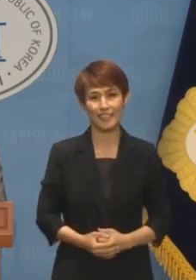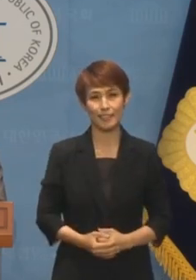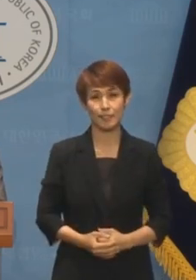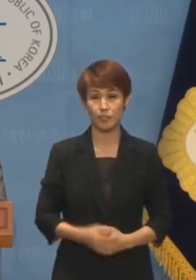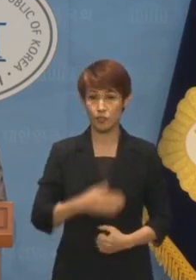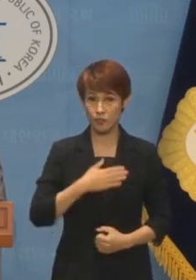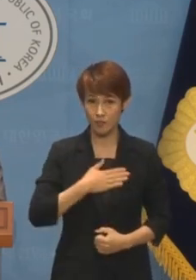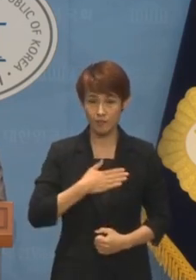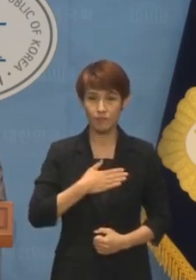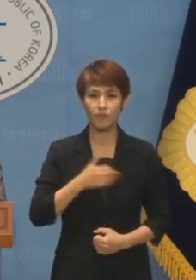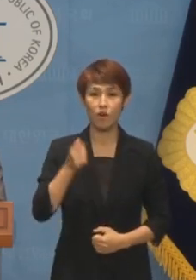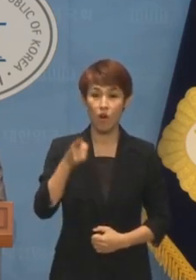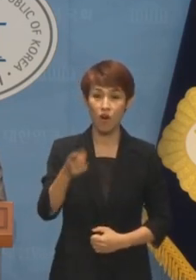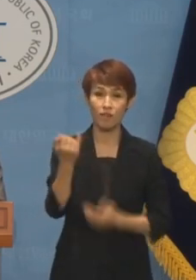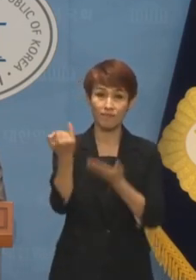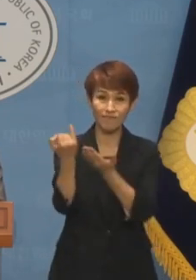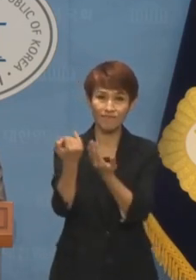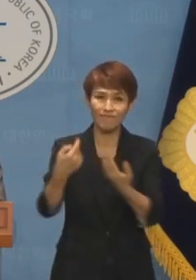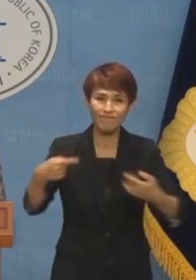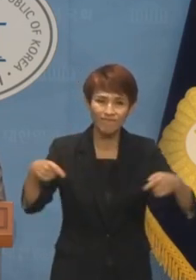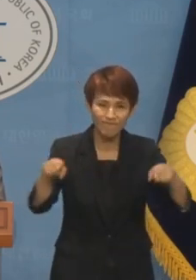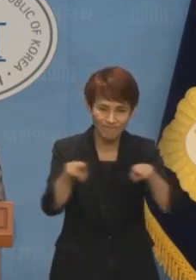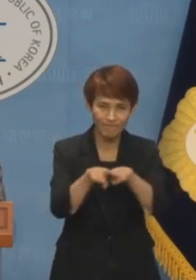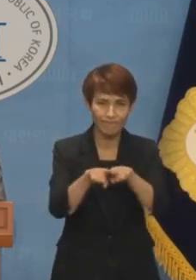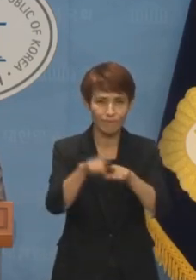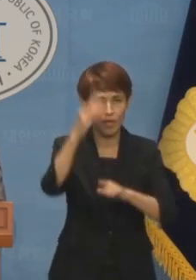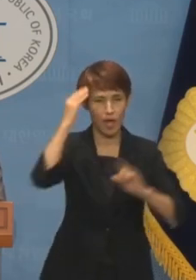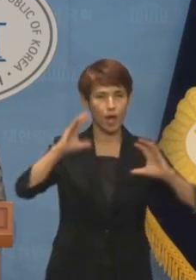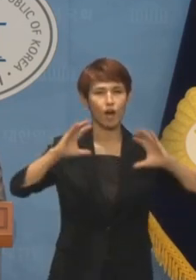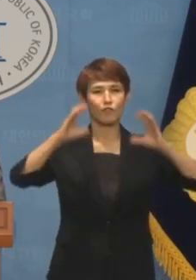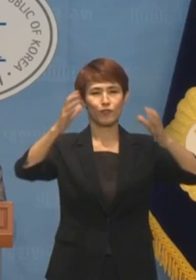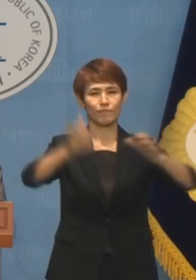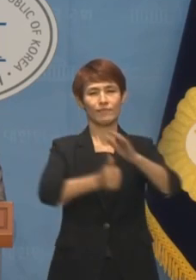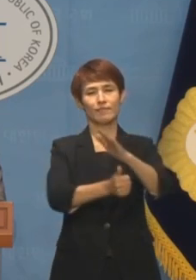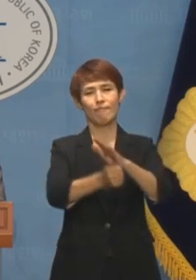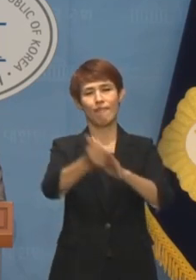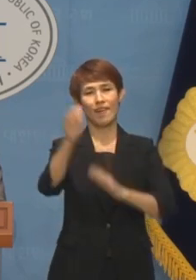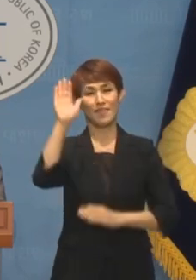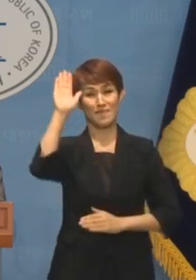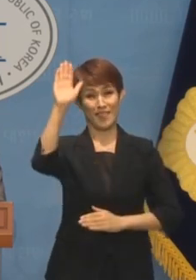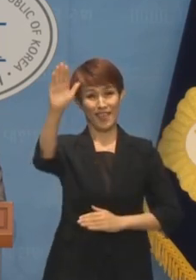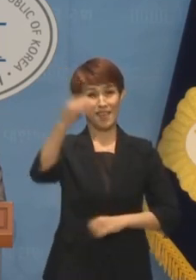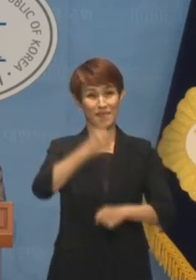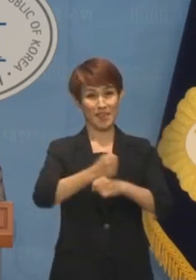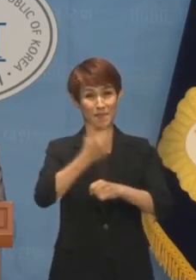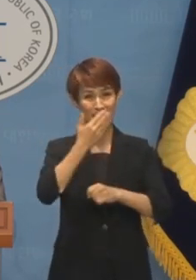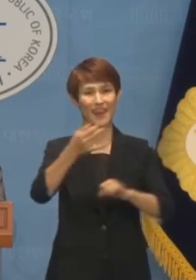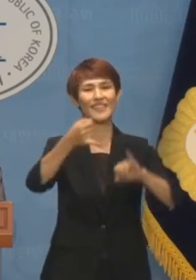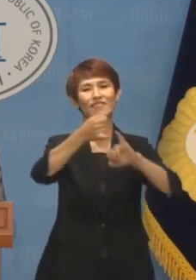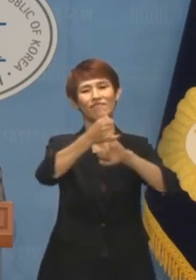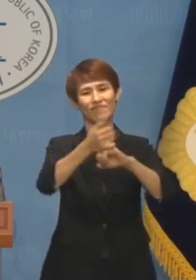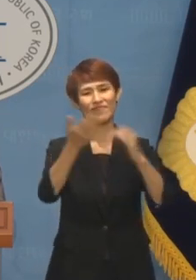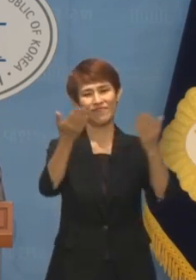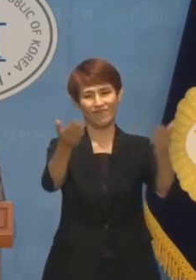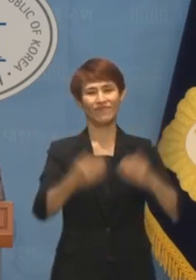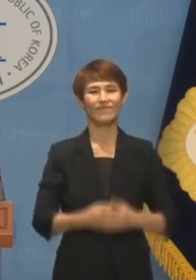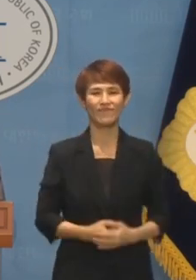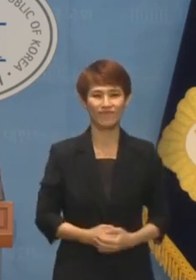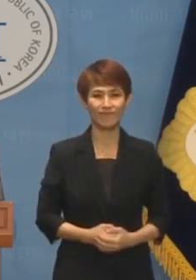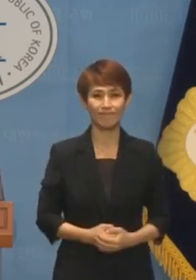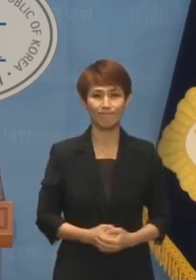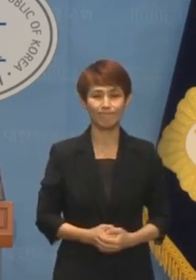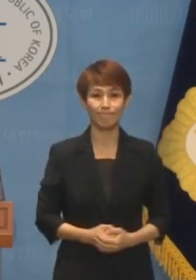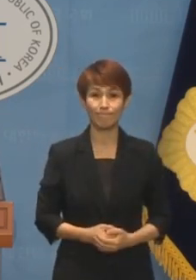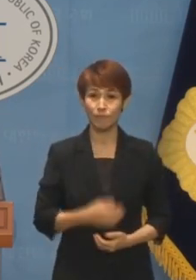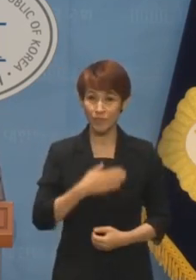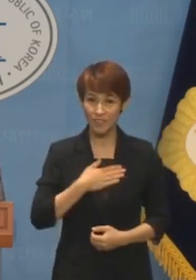저는 허은하 당대표와 함께 대한민국을 희망찬 미래로 이룰 것을 약속드립니다.